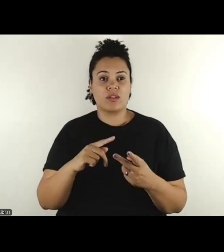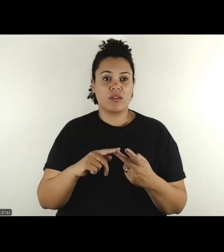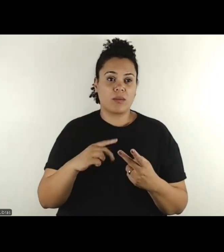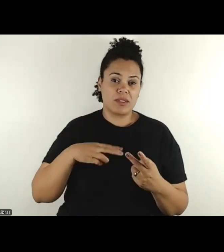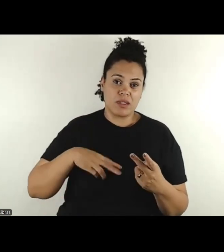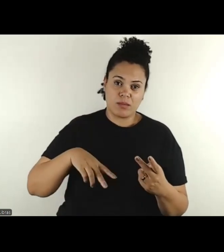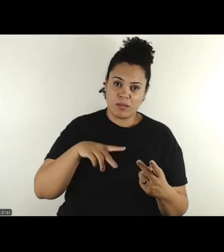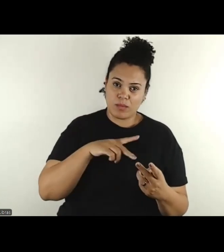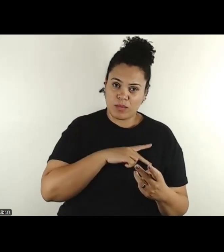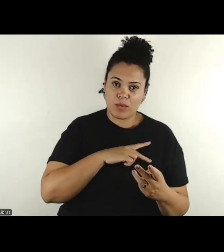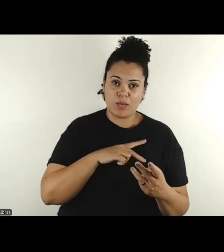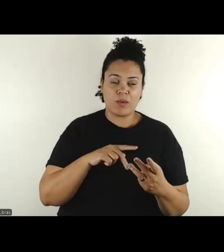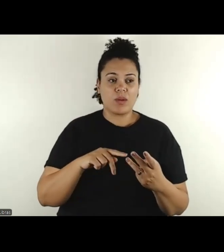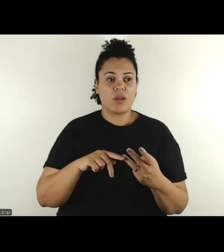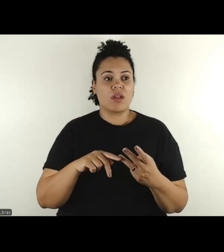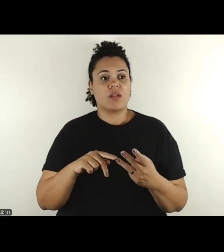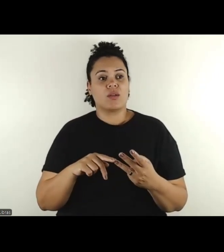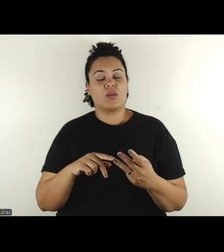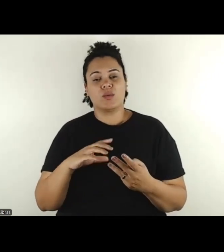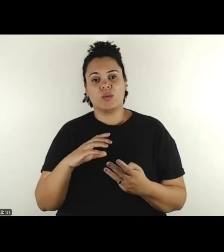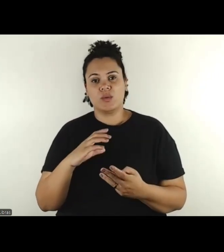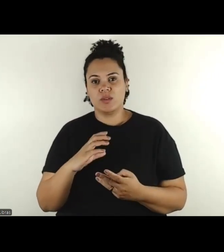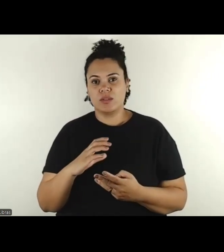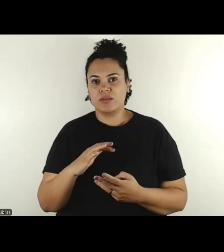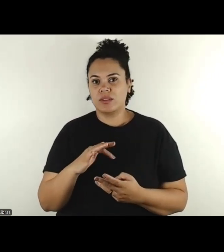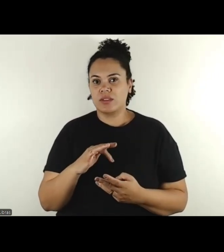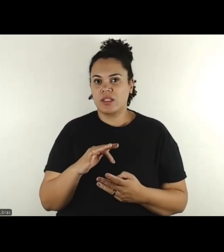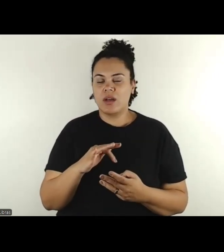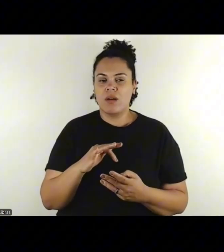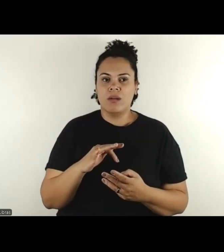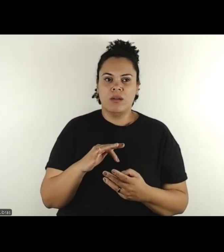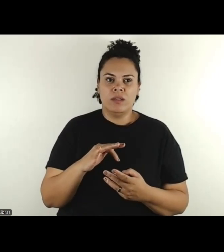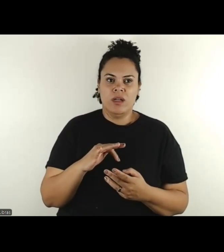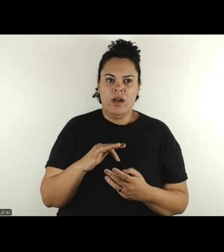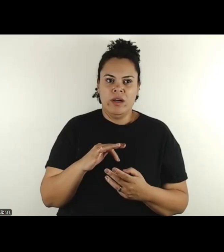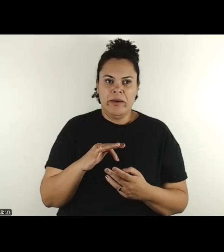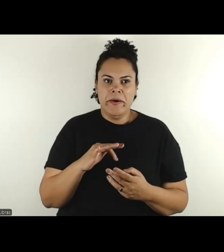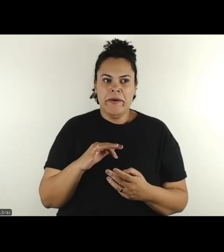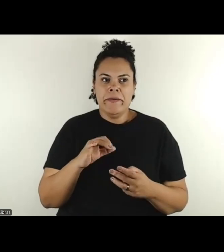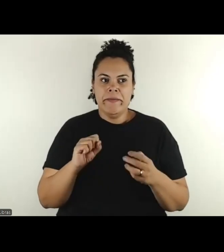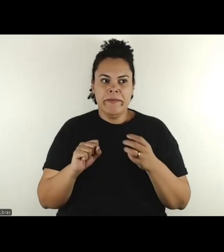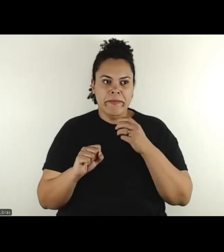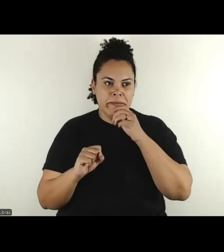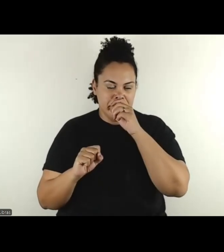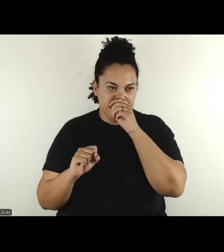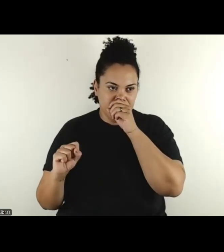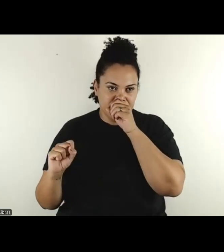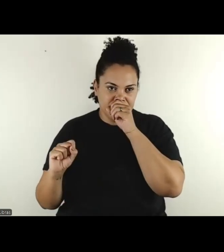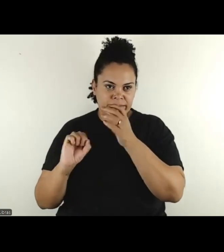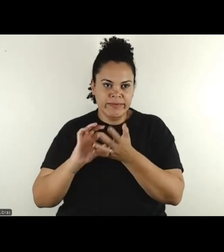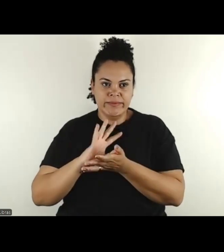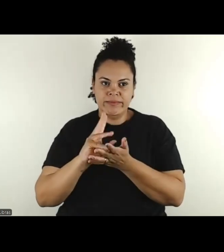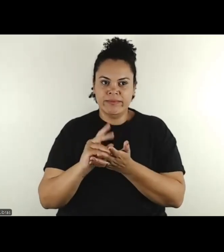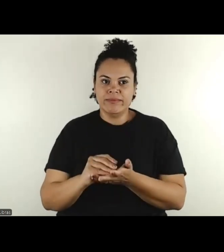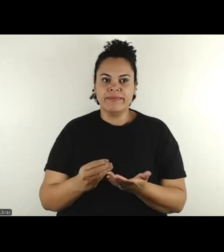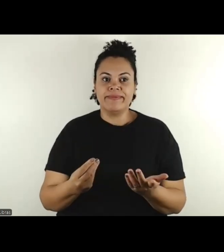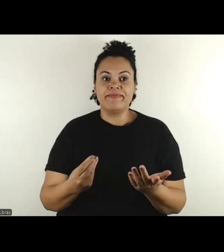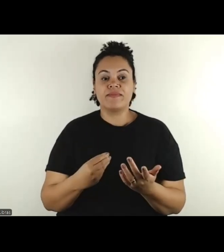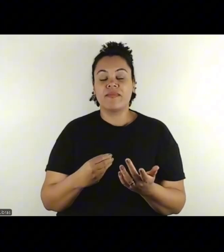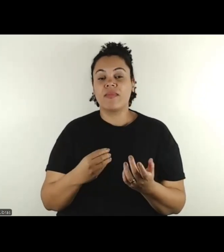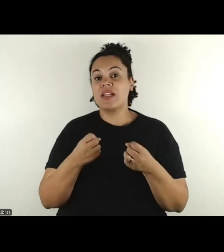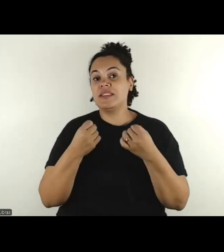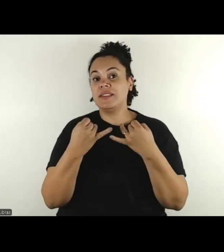Social. E aí, né, assim, numa entrevista, né, assim, o que o Pedro Costa fala